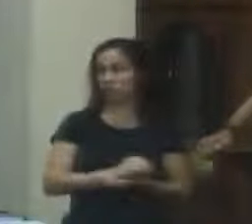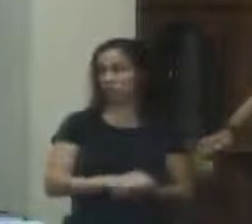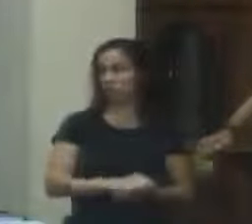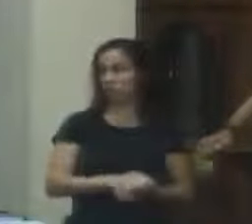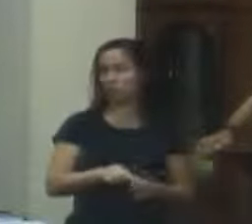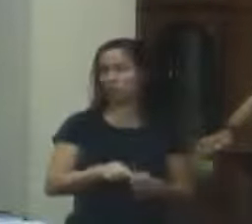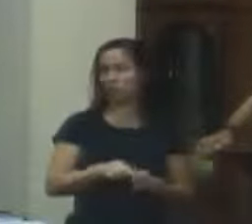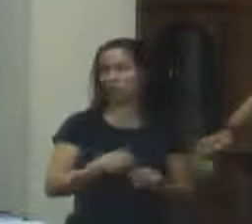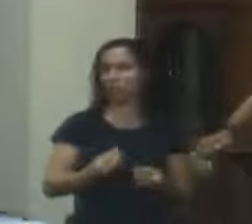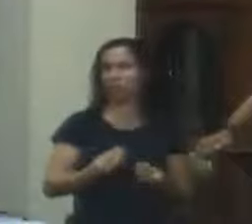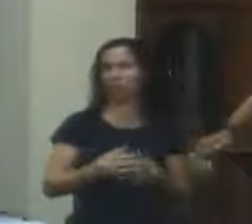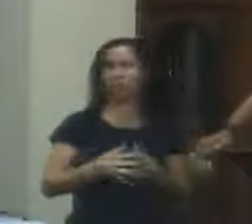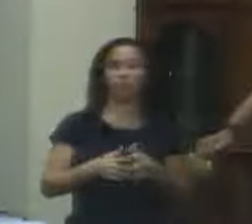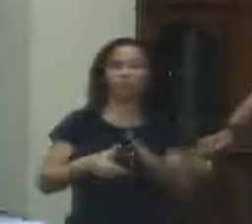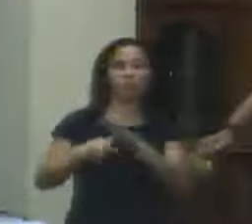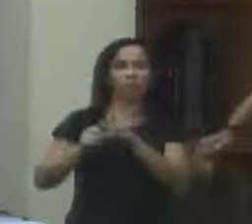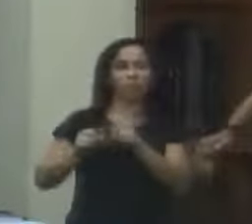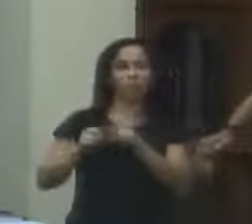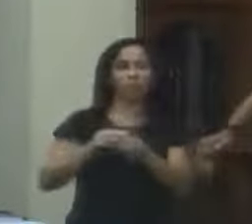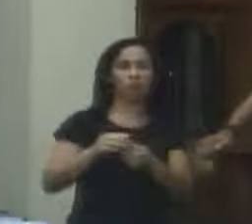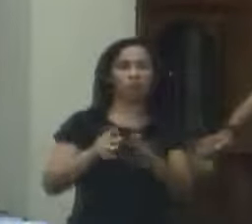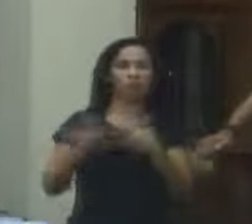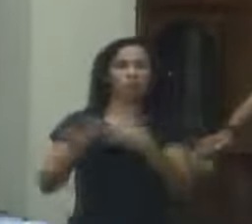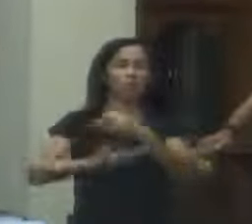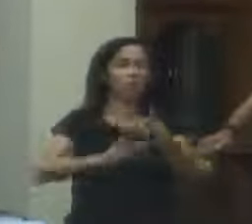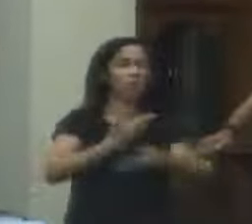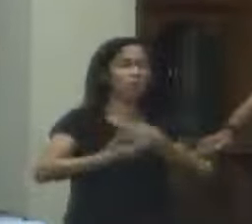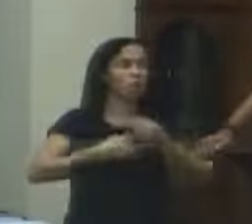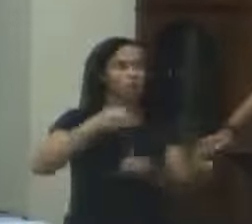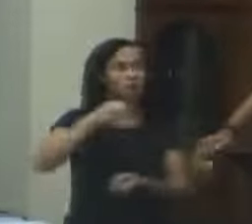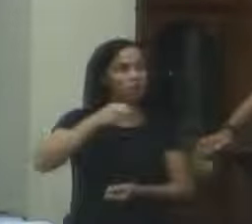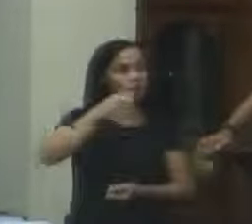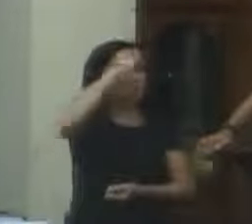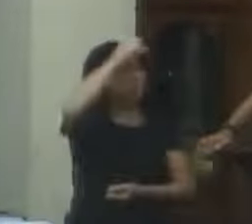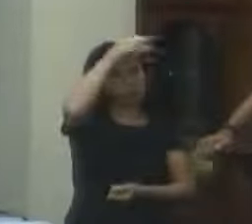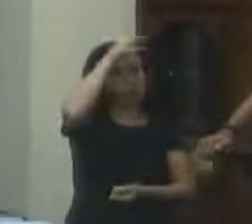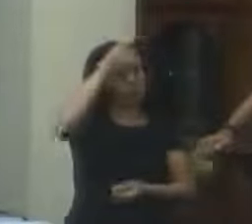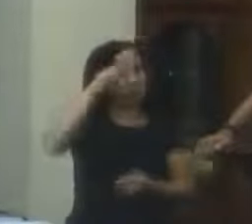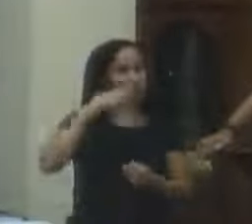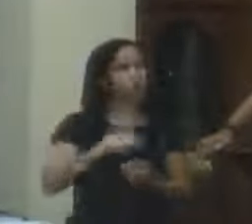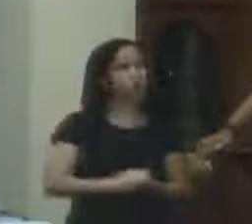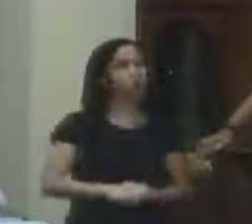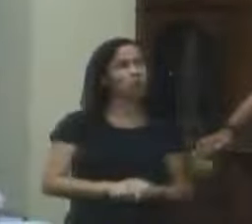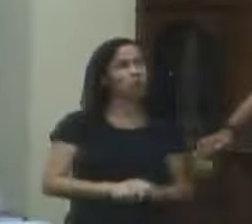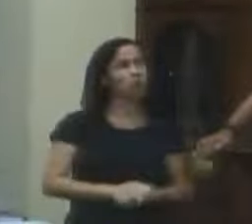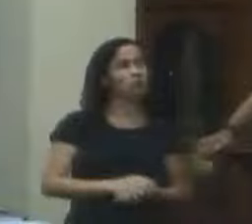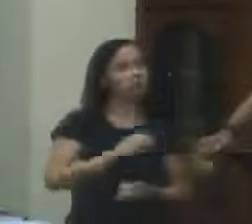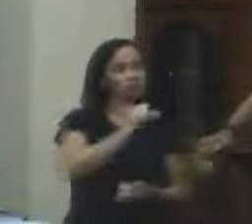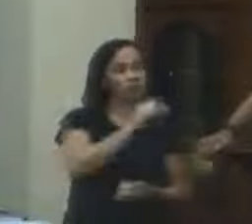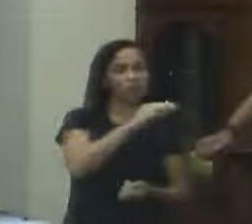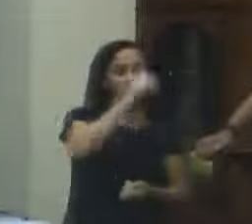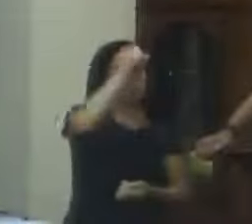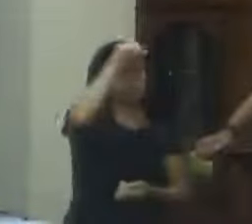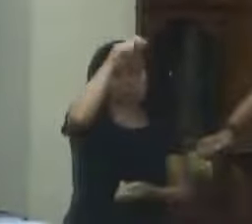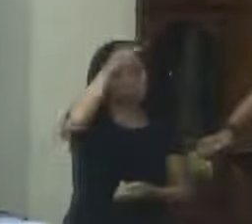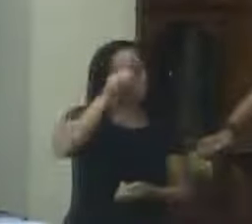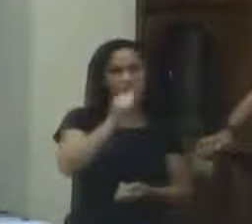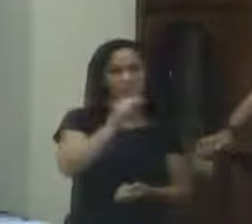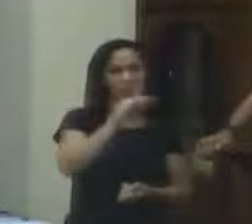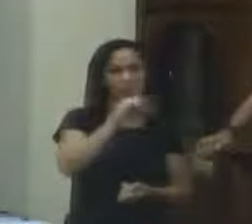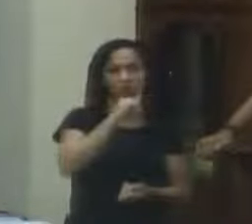problemas anteriores, graças a essa parceria efetiva da Prefeitura, Subprefeitura, a Acretur